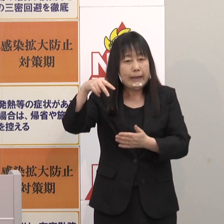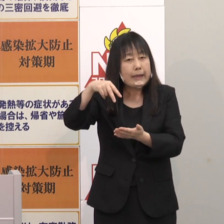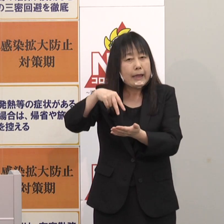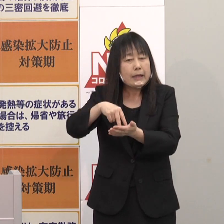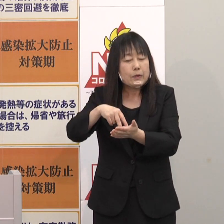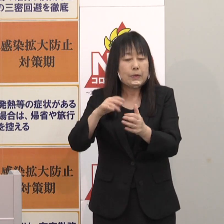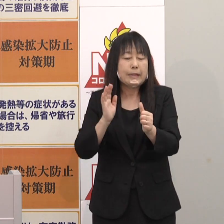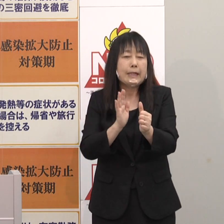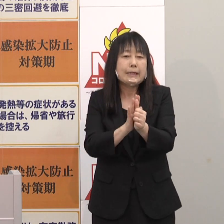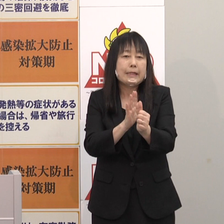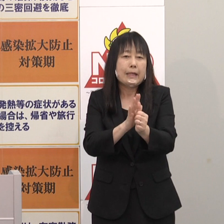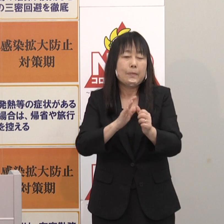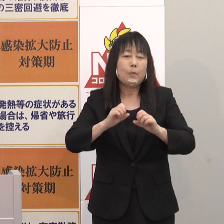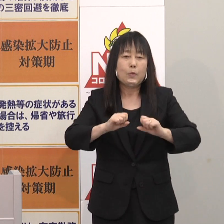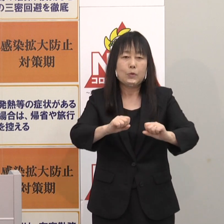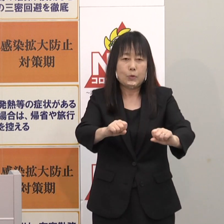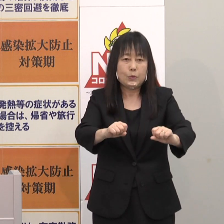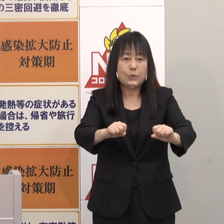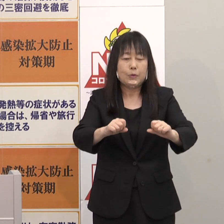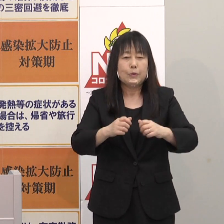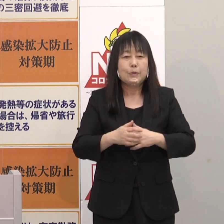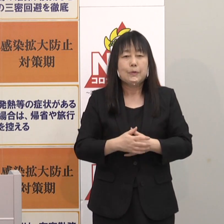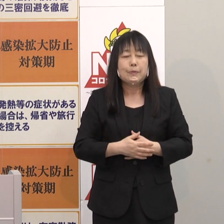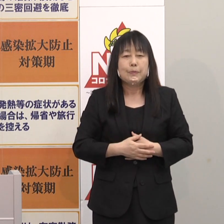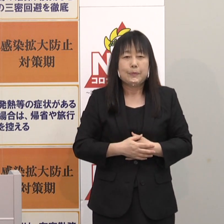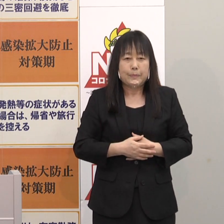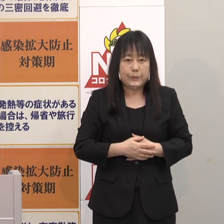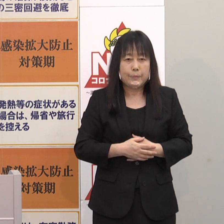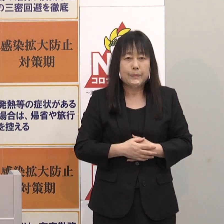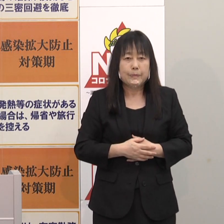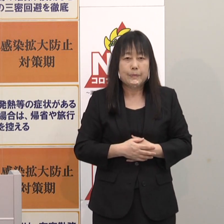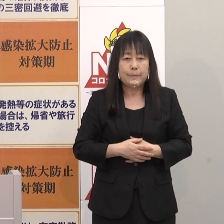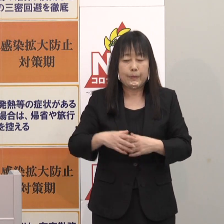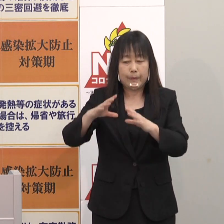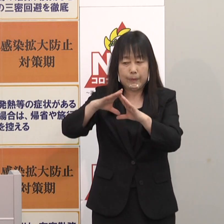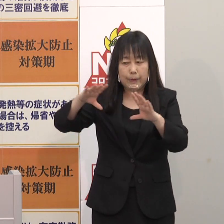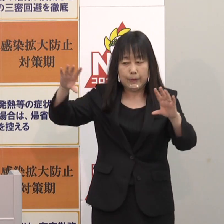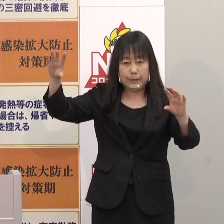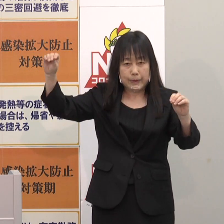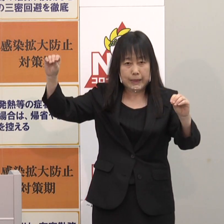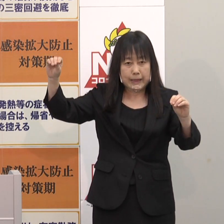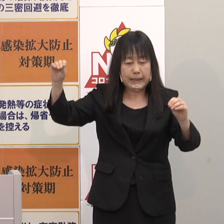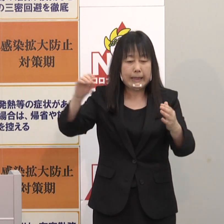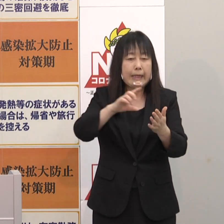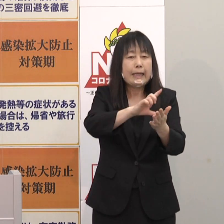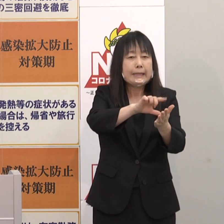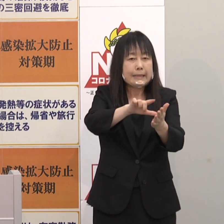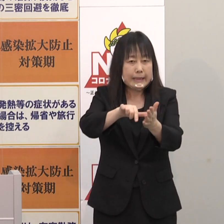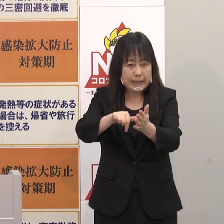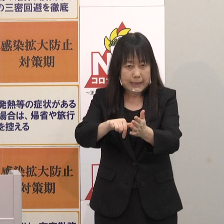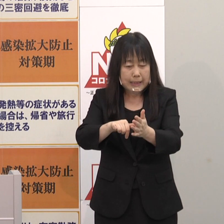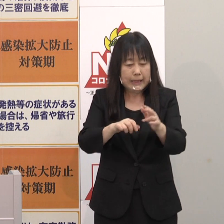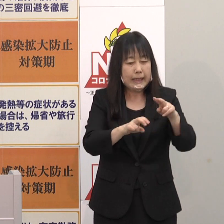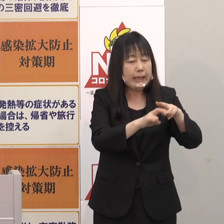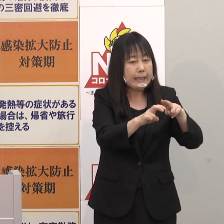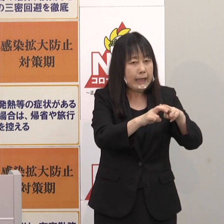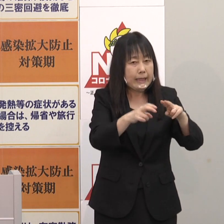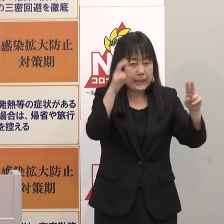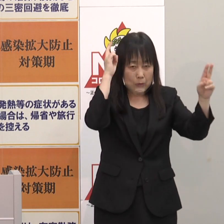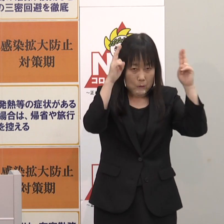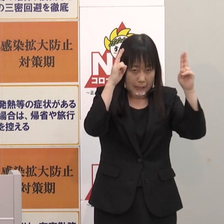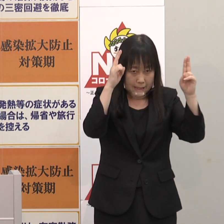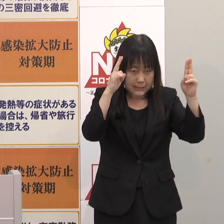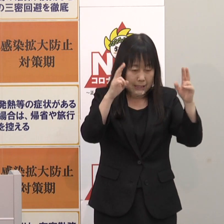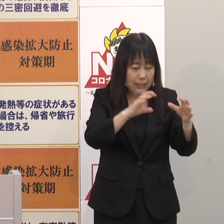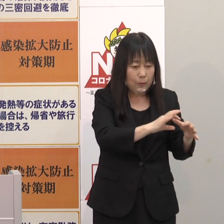けれども、国、地元、市町、交通事業者と連携して、鉄道ネットワークの維持